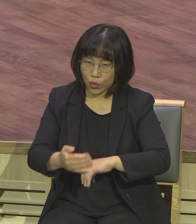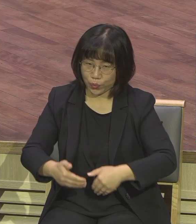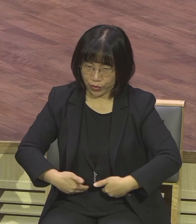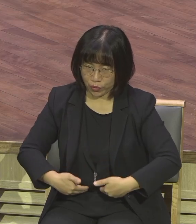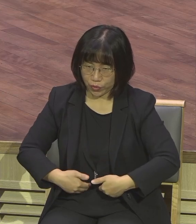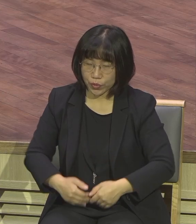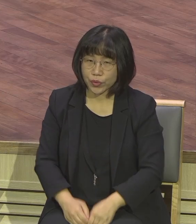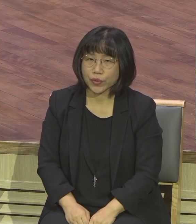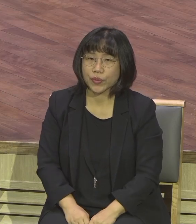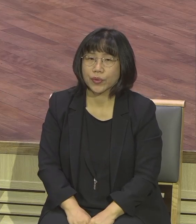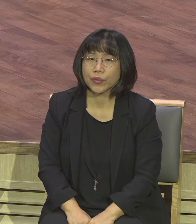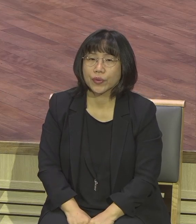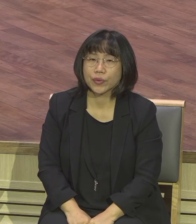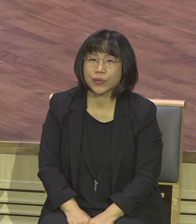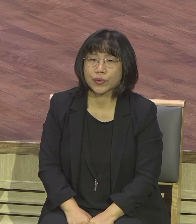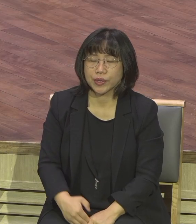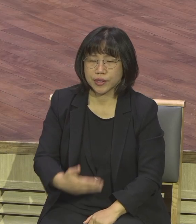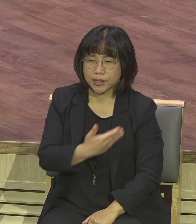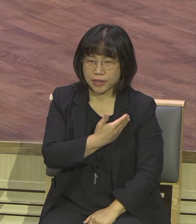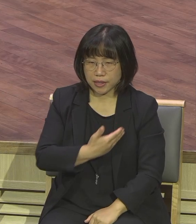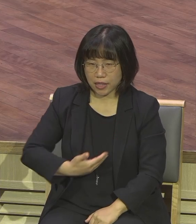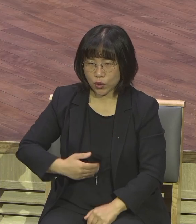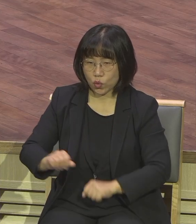성경 보면요. 사도행전